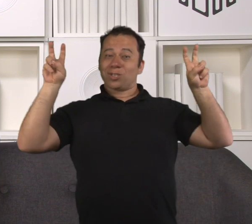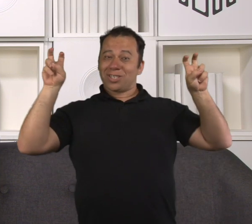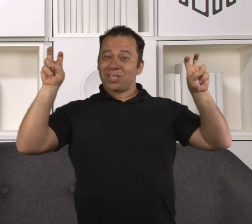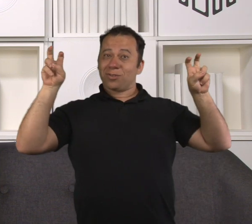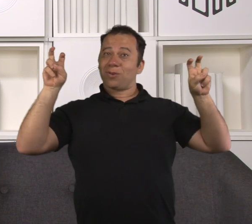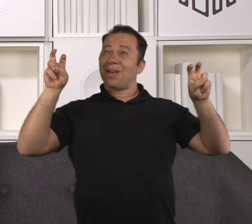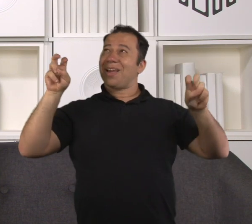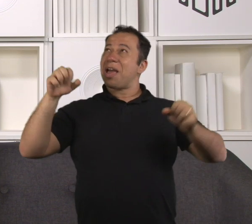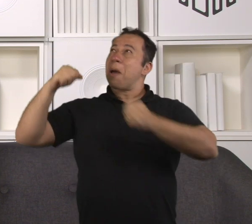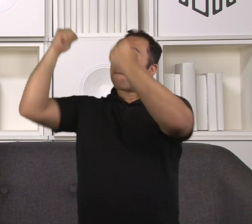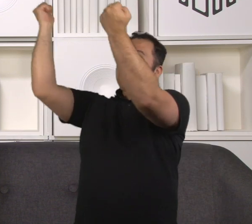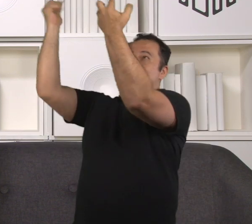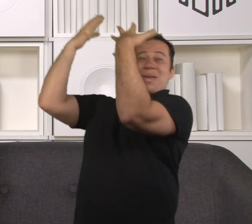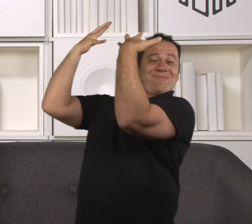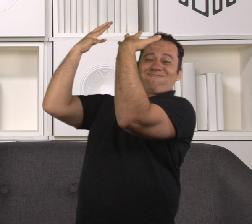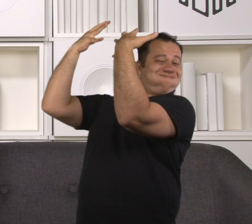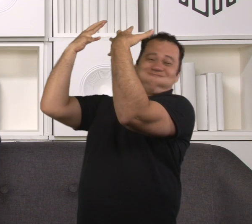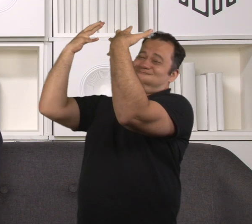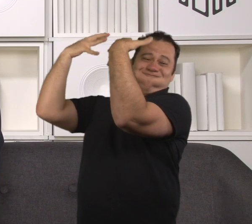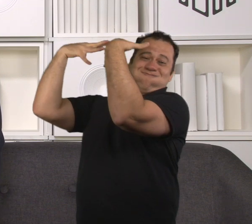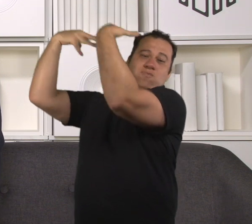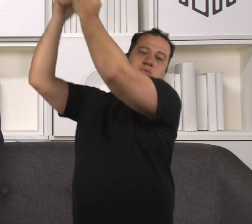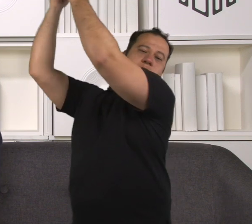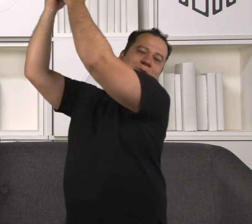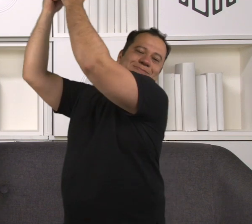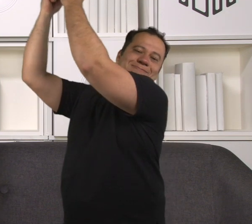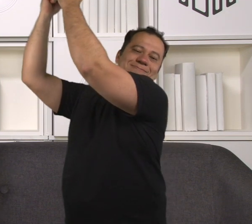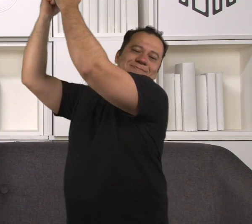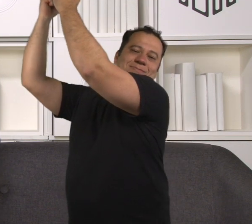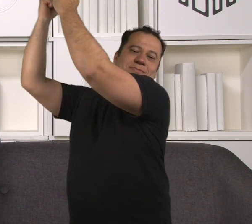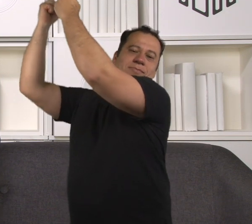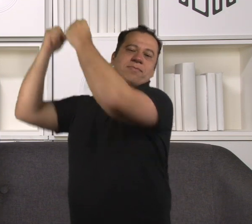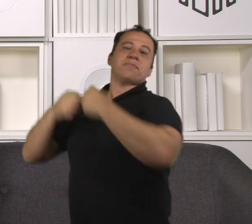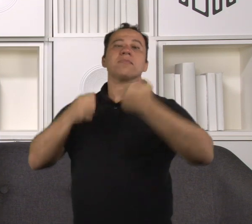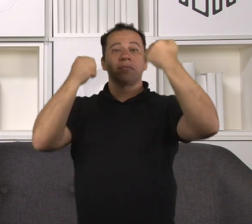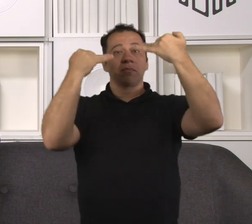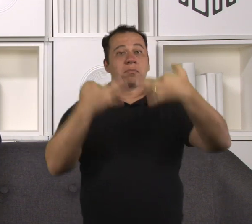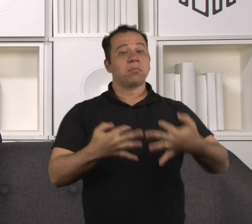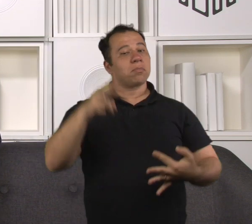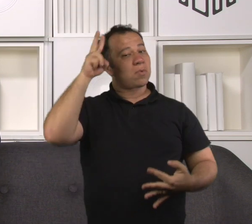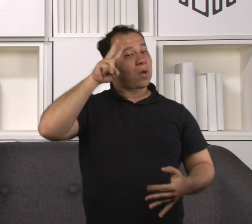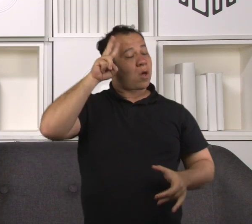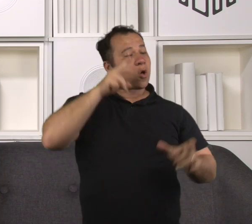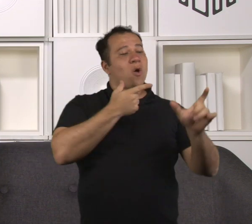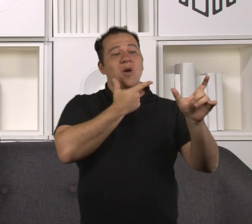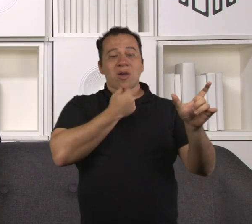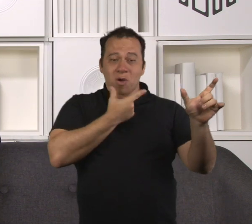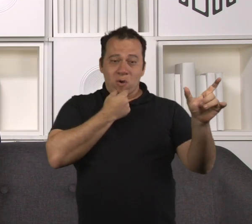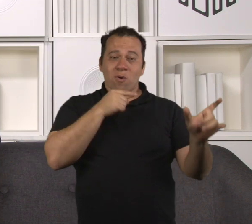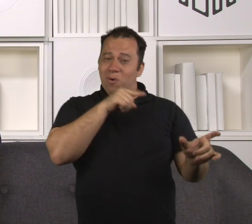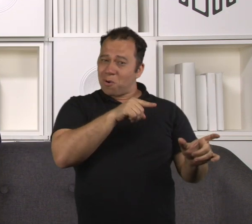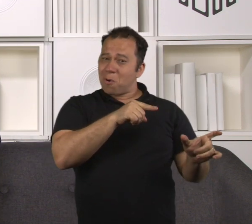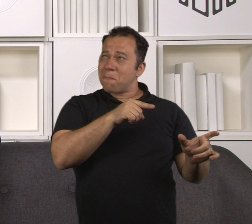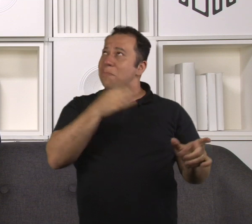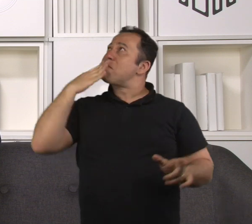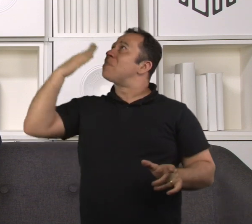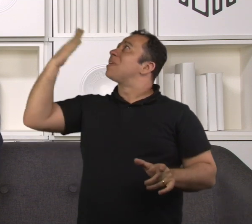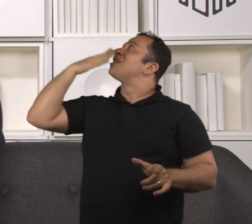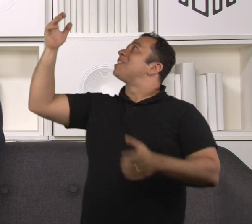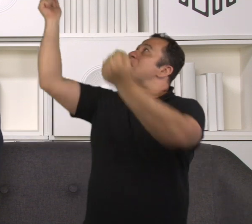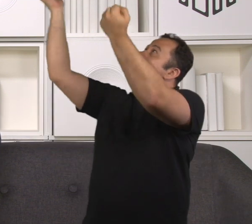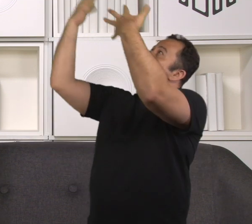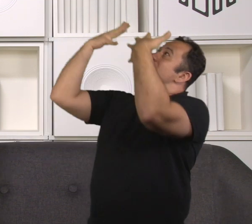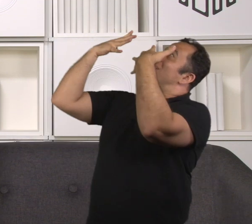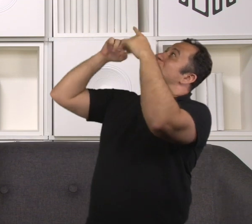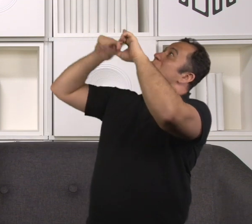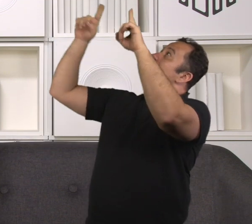Quando a Bênção Não Vem. E ele conta a história dele, em que ele esperou a bênção de Deus e a bênção não veio. Então eu pergunto